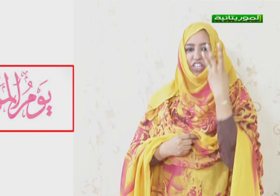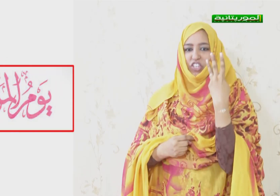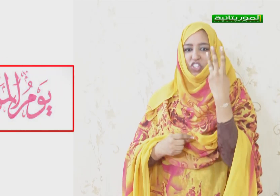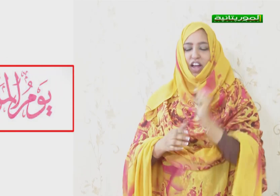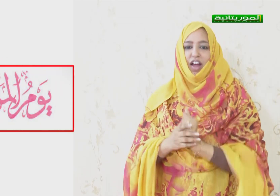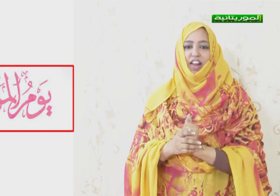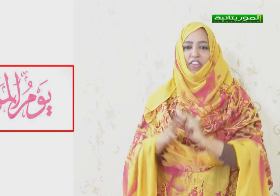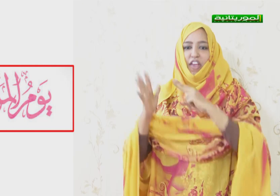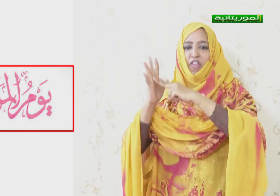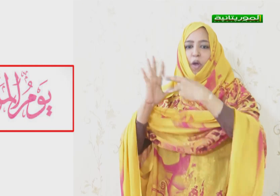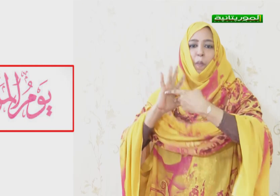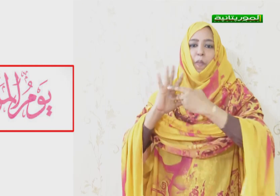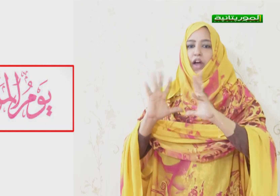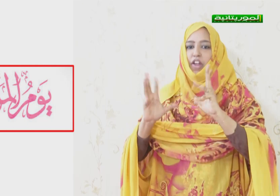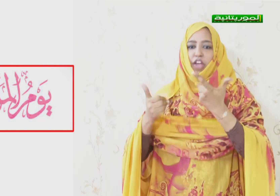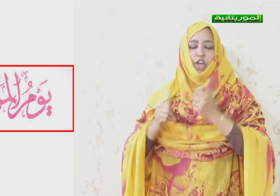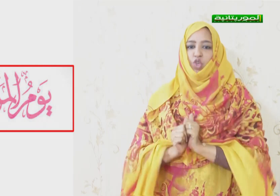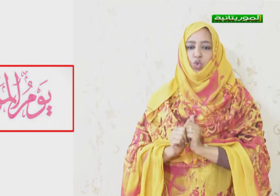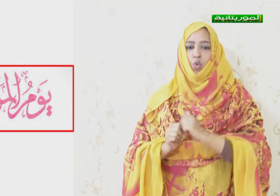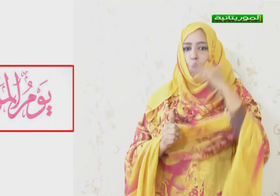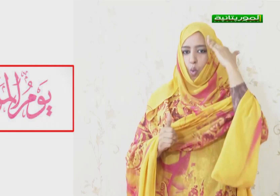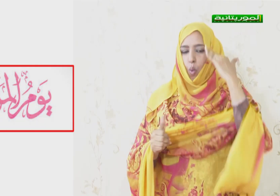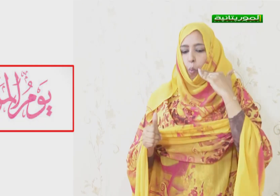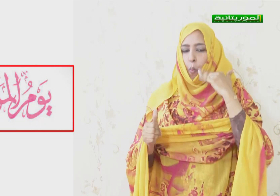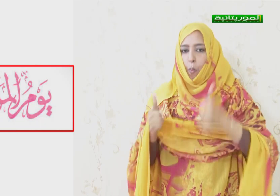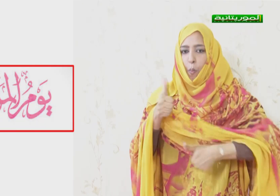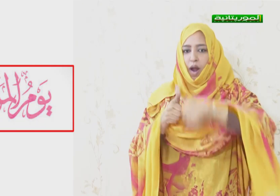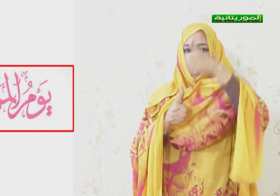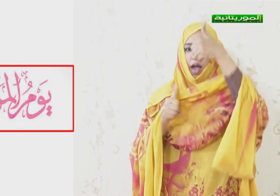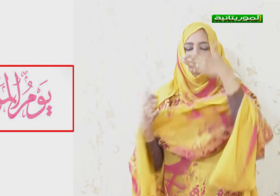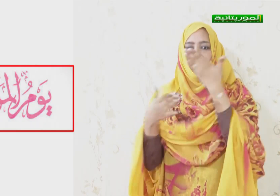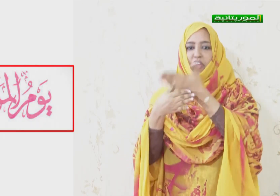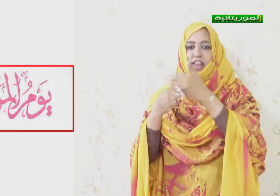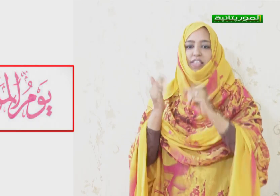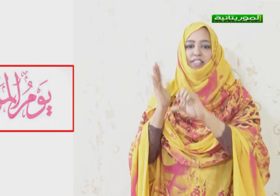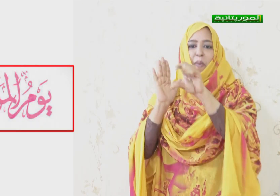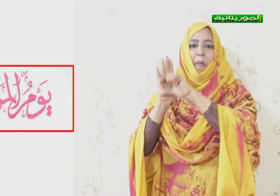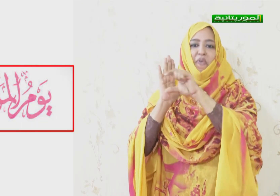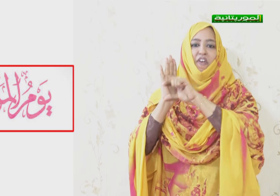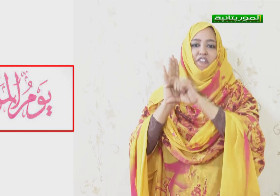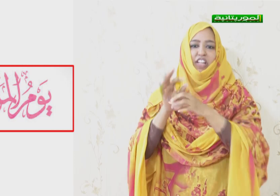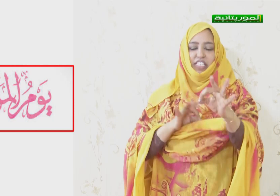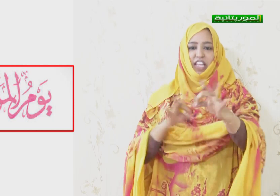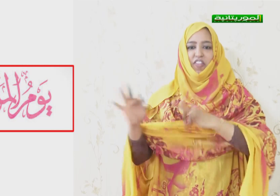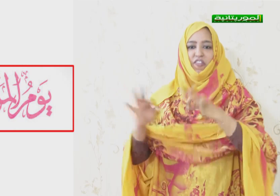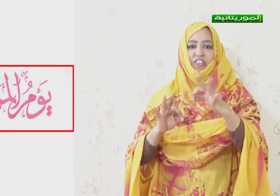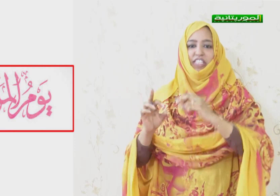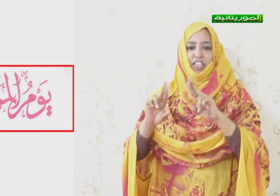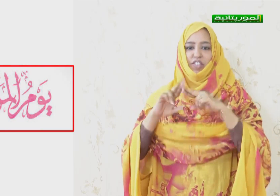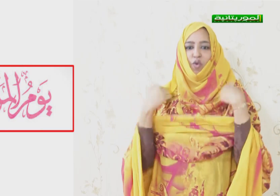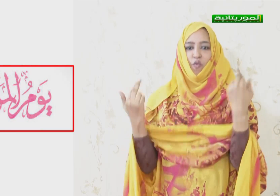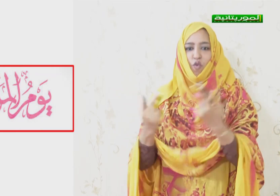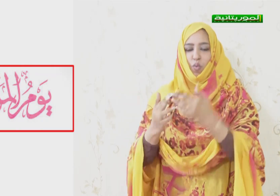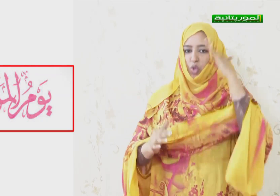الاحترام العام وتقدير وحب المرأة لإنجازاتها الاقتصادية والسياسية والاجتماعية.